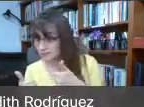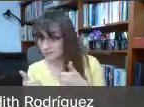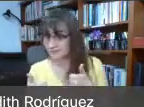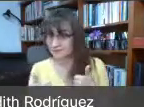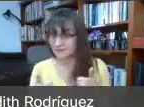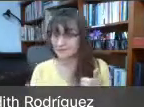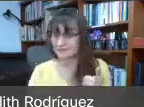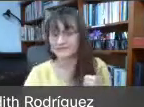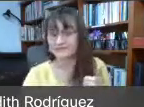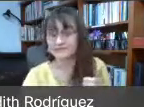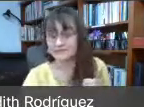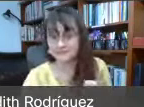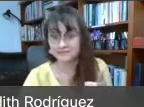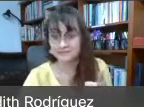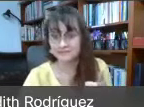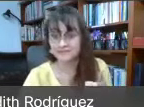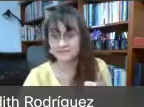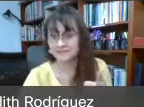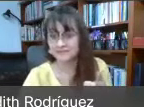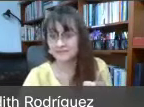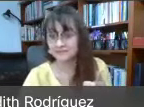¿Están escuchando bien?